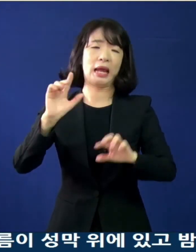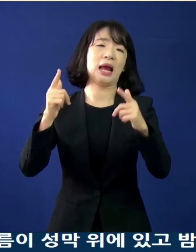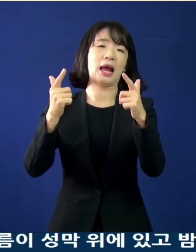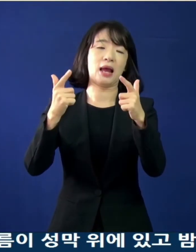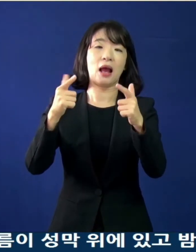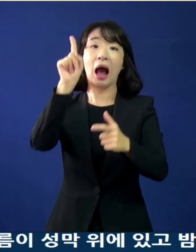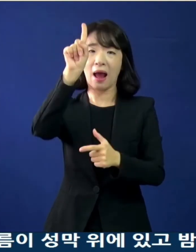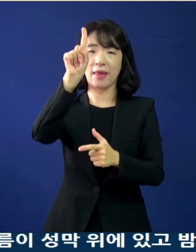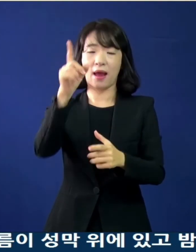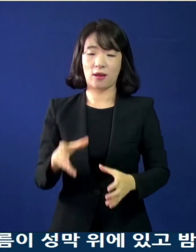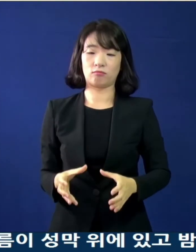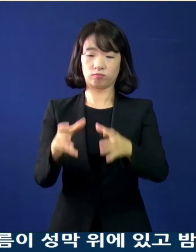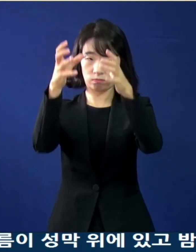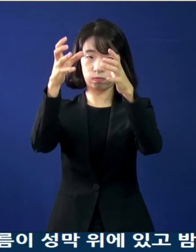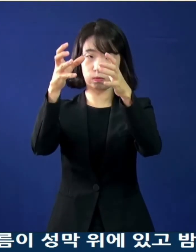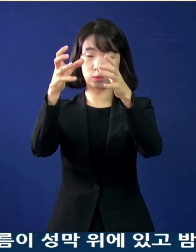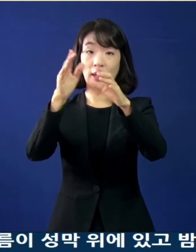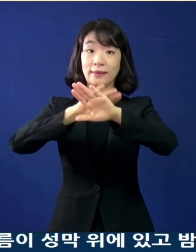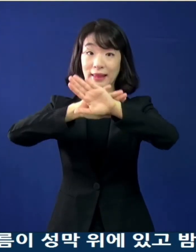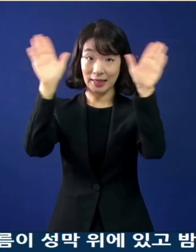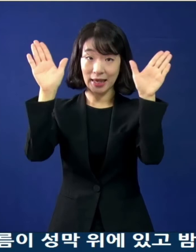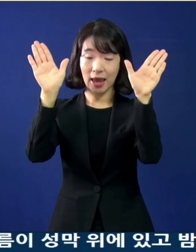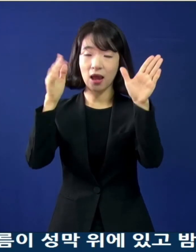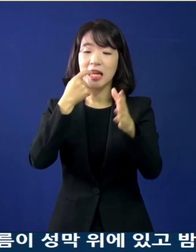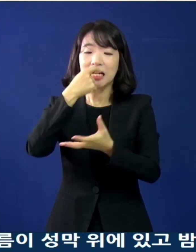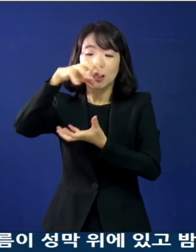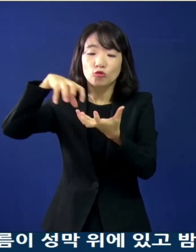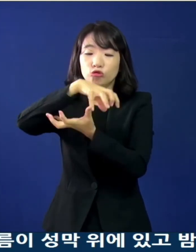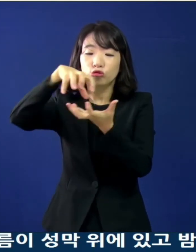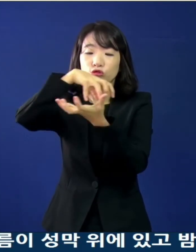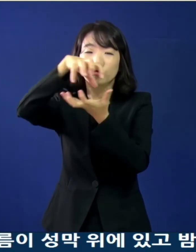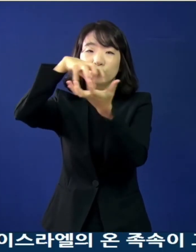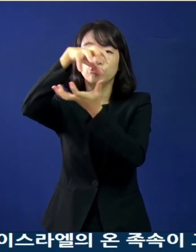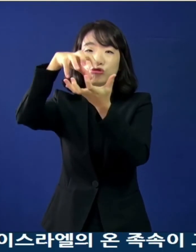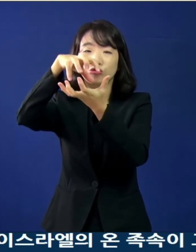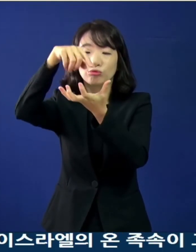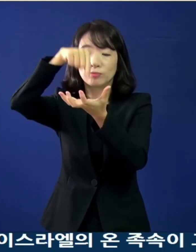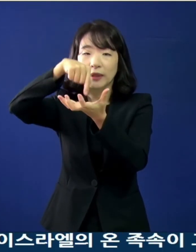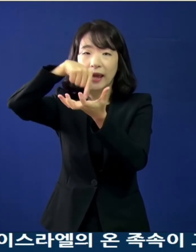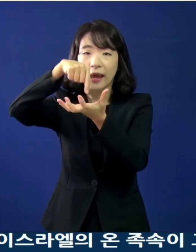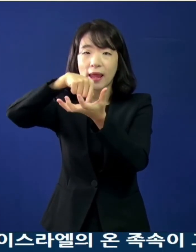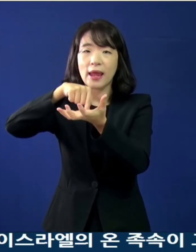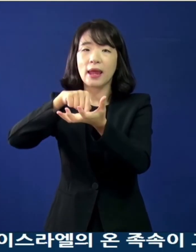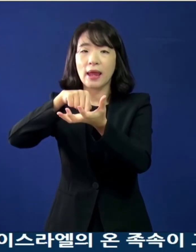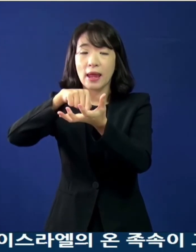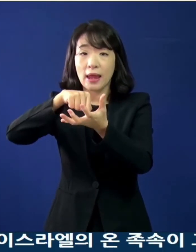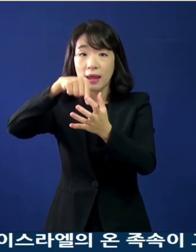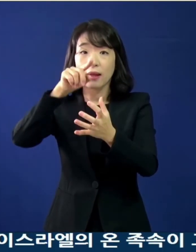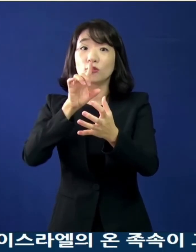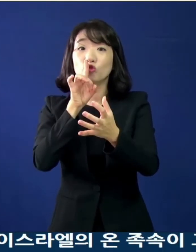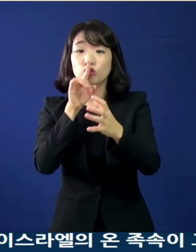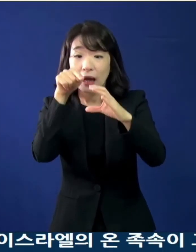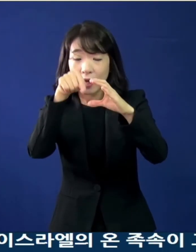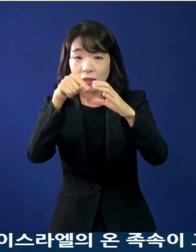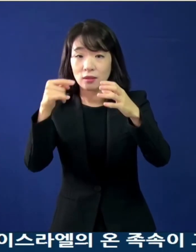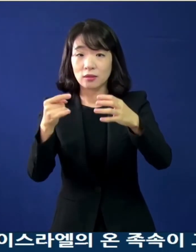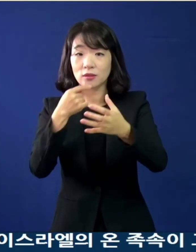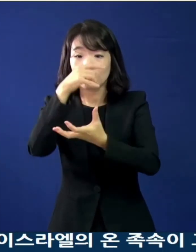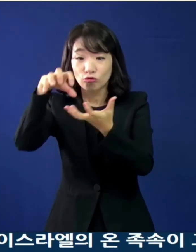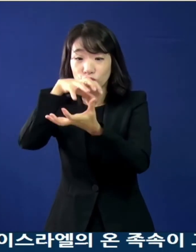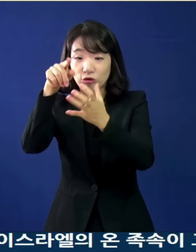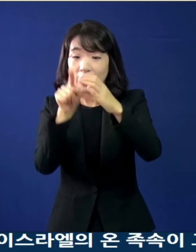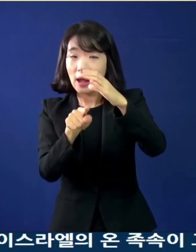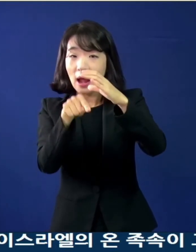낮에는 구름 기둥으로 보이는 거예요. 근데 구름 안에 불이 있는 거예요. 밤이 되니까 구름이 안 보이고 불이 보이는 거예요. 그래서 불 기둥처럼 보이는